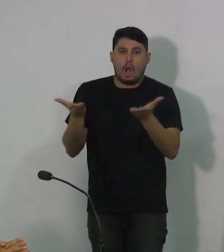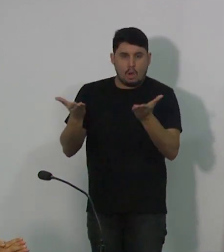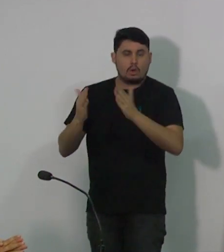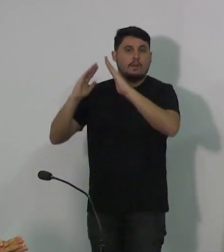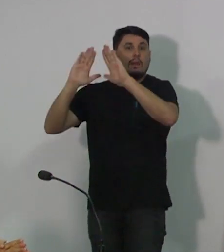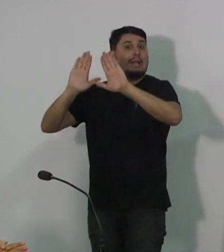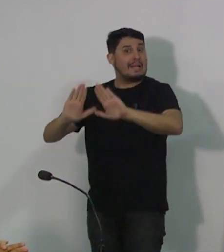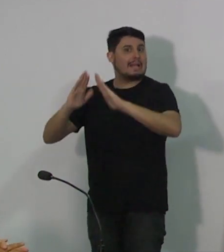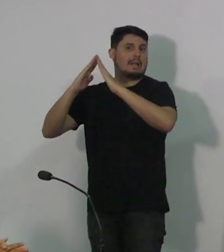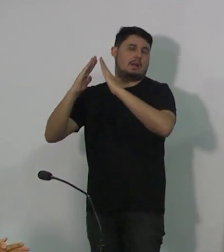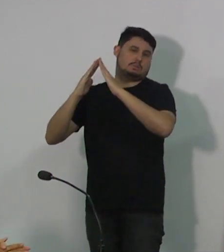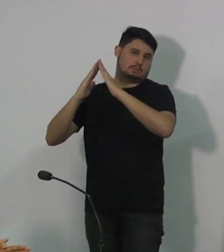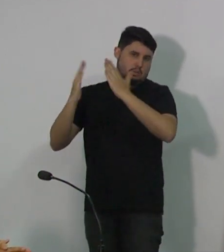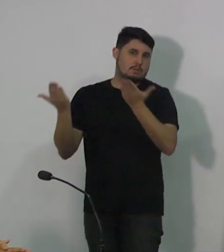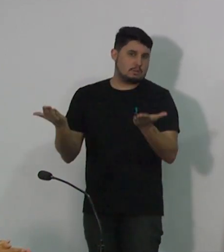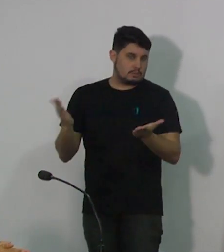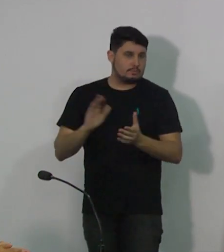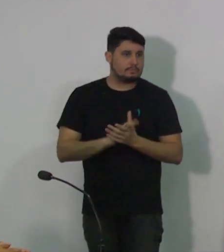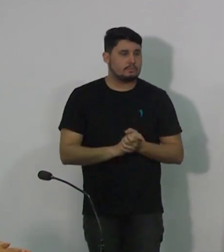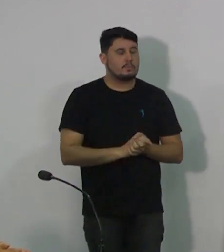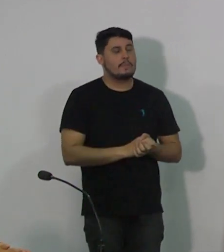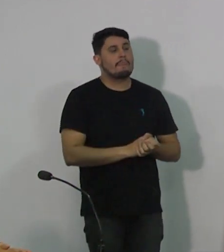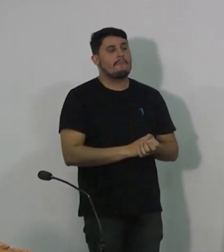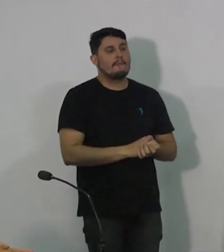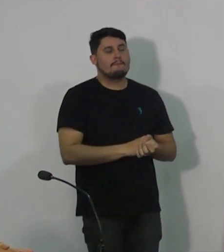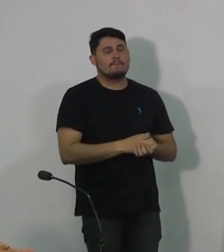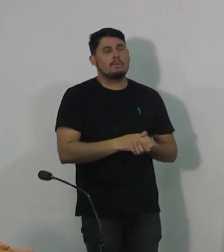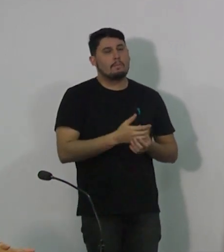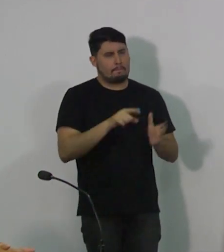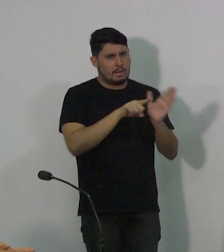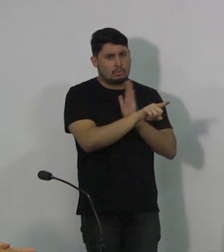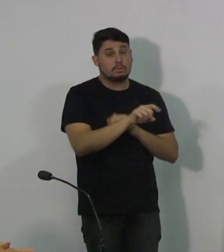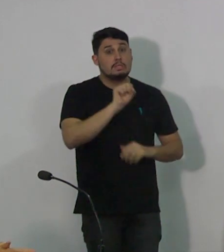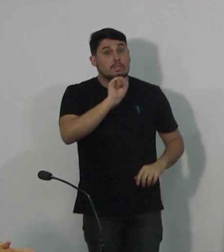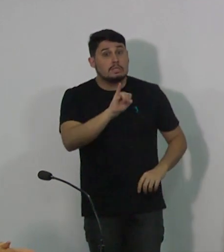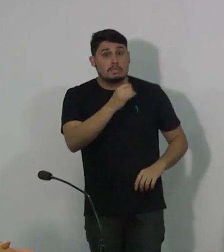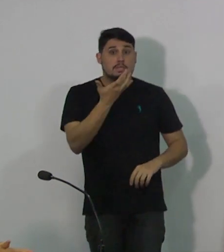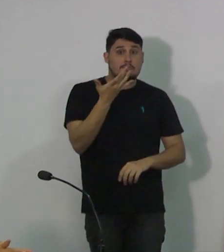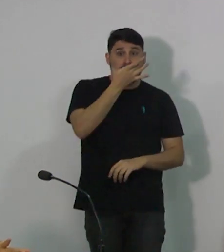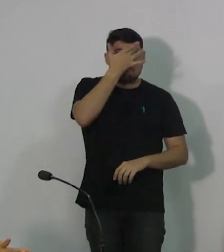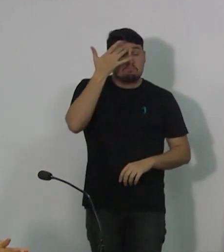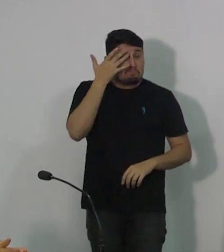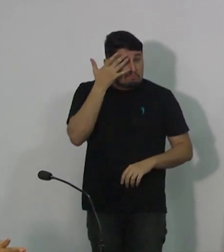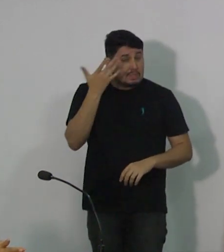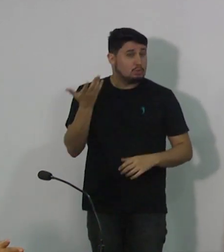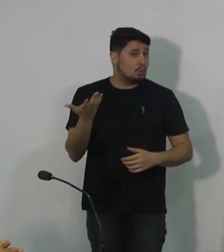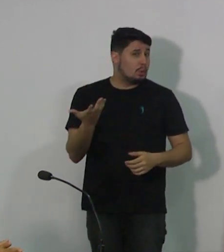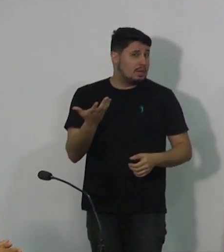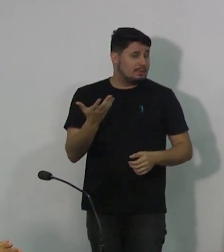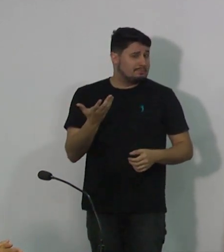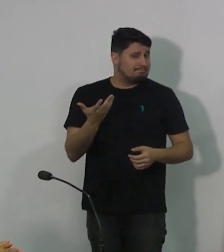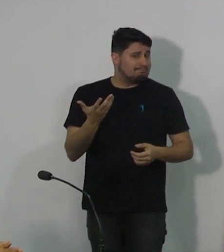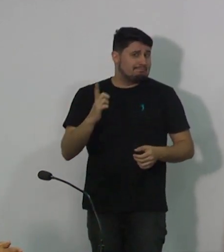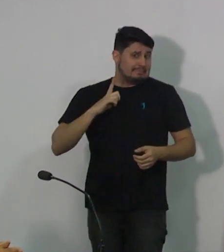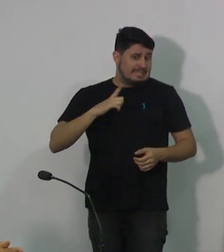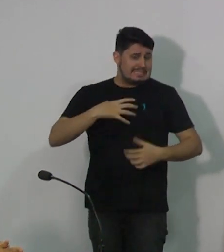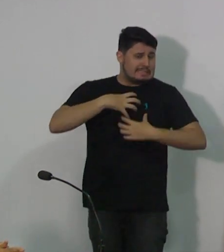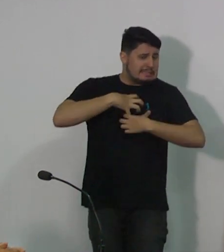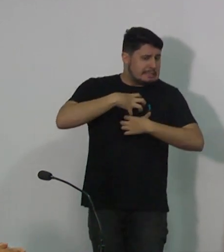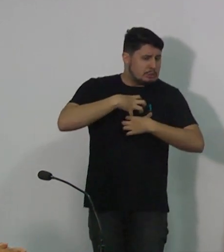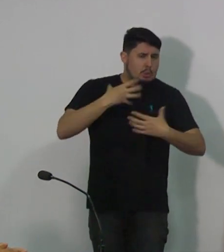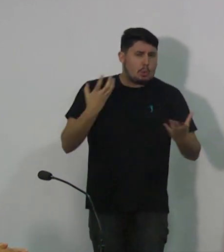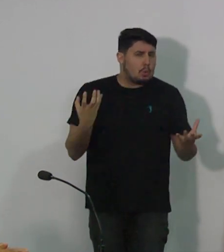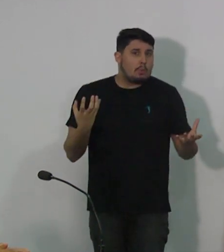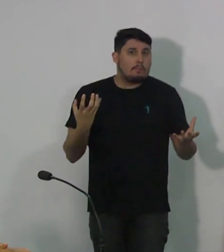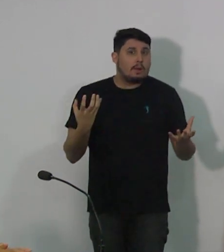Blog do Adriano Luiz. Se alguém perceber que tem um vizinho ou parente com sintoma que se nega a ir à unidade de saúde e continua andando como se nada